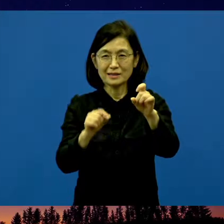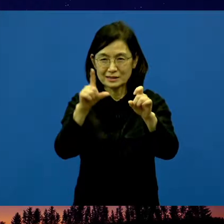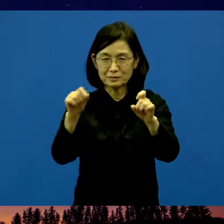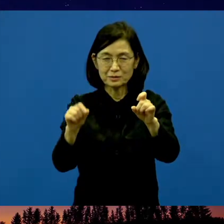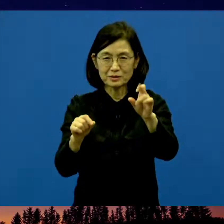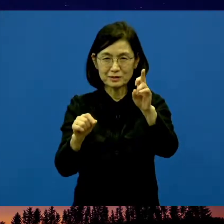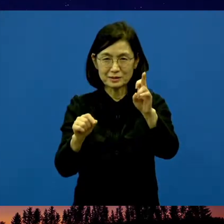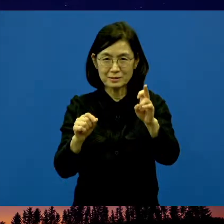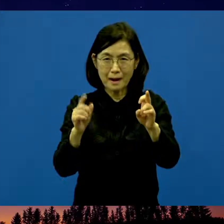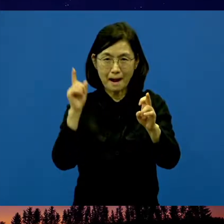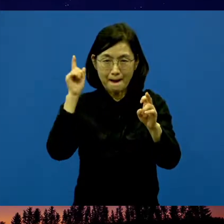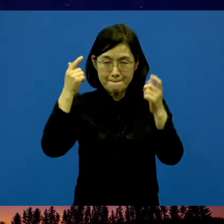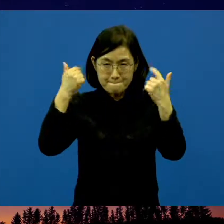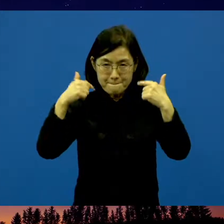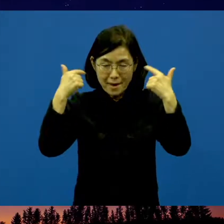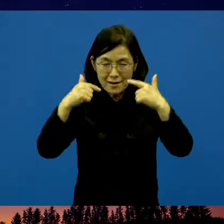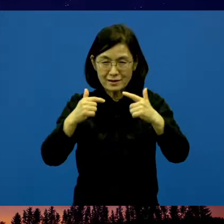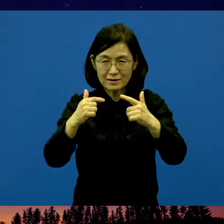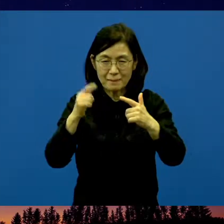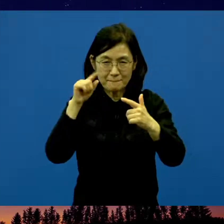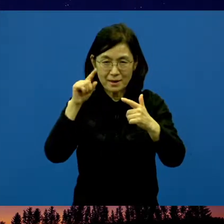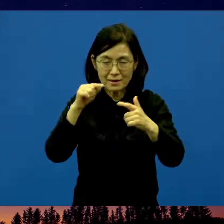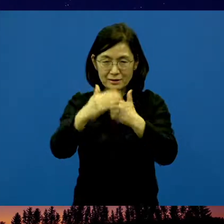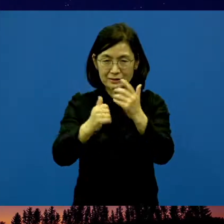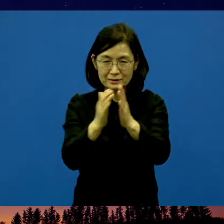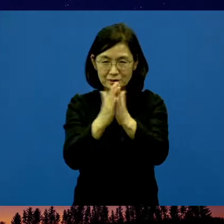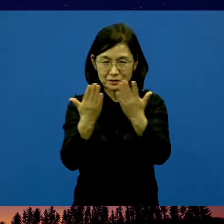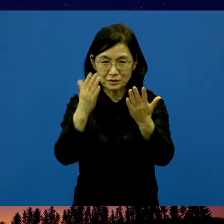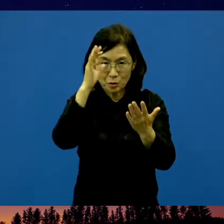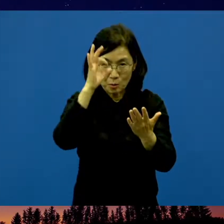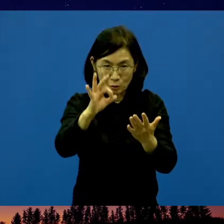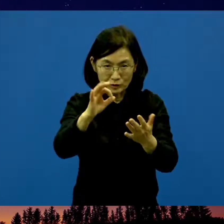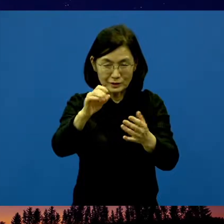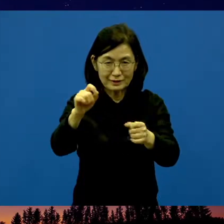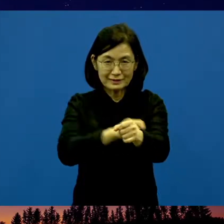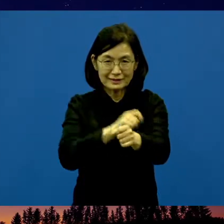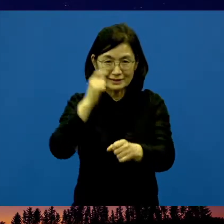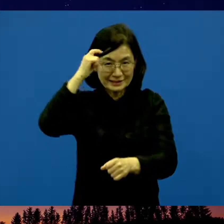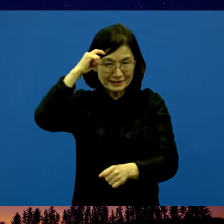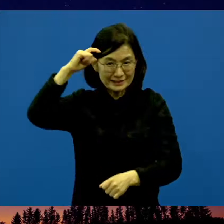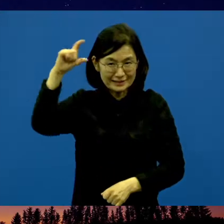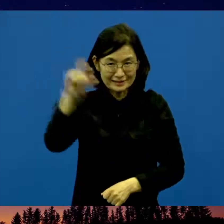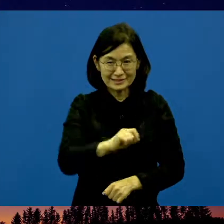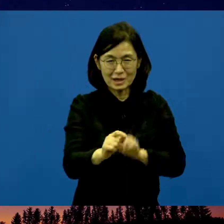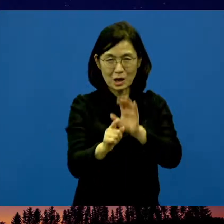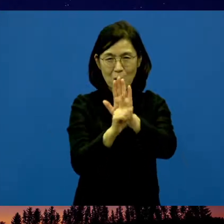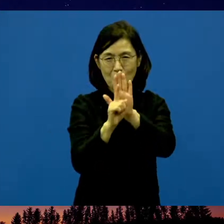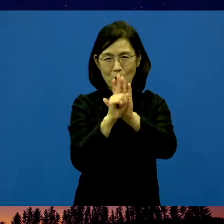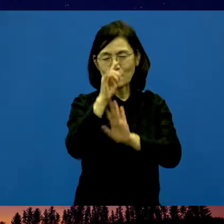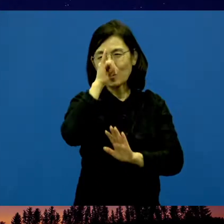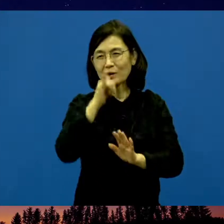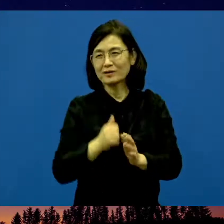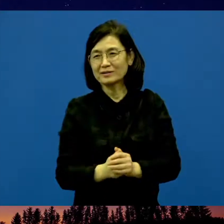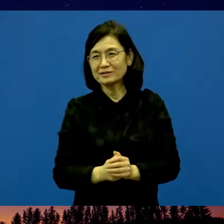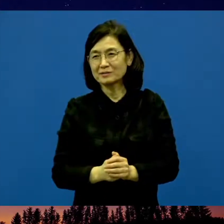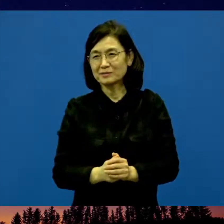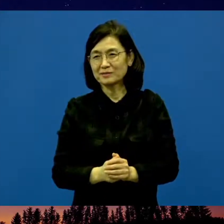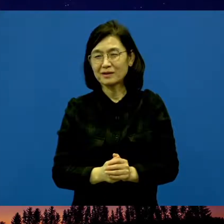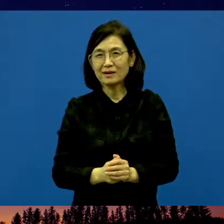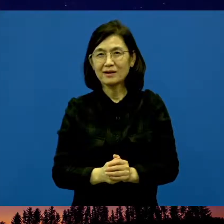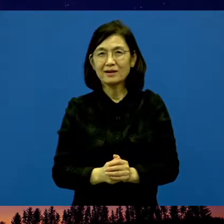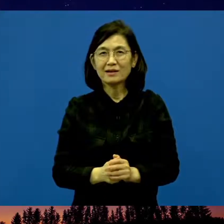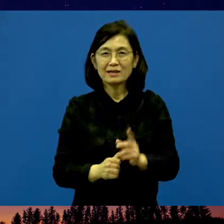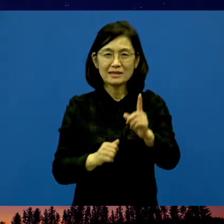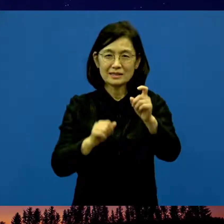보니까 연말연시 특세 광고가 나왔더라고요. 이제 여러분 얼마 남지 않았어요. 금방 휙 갑니다.